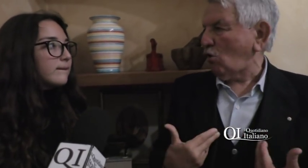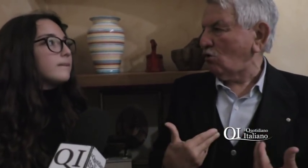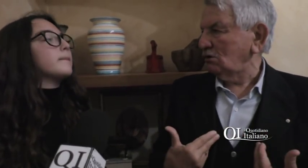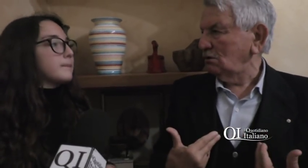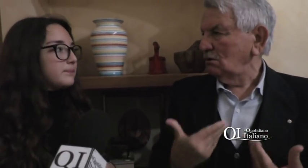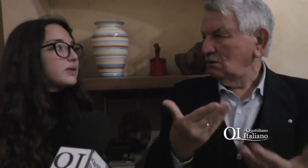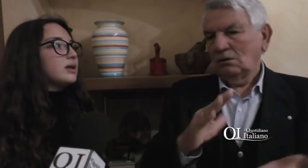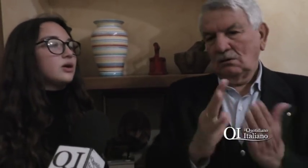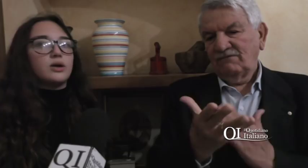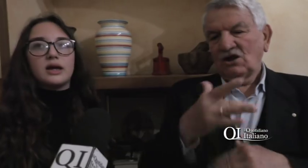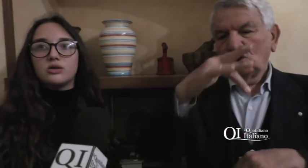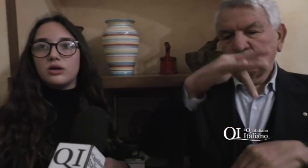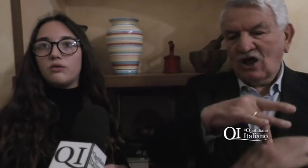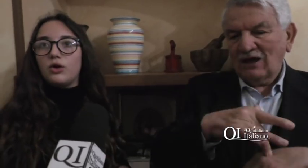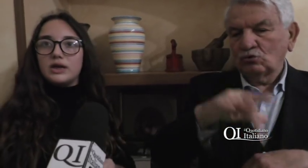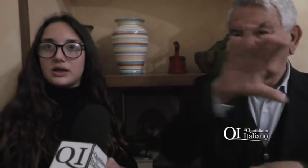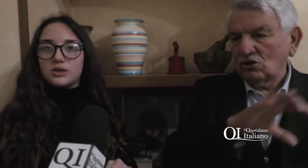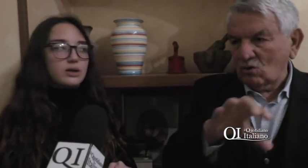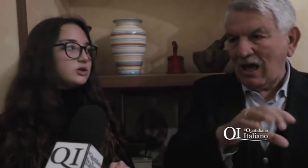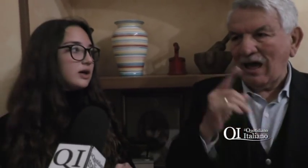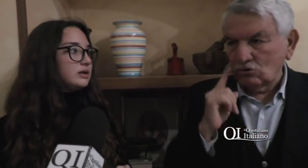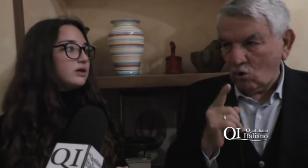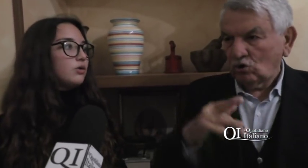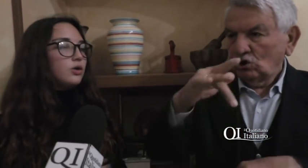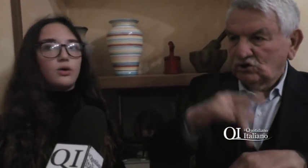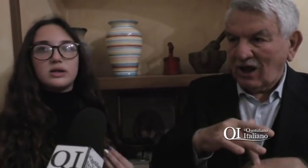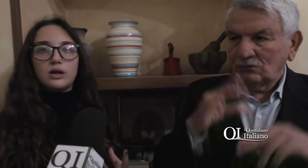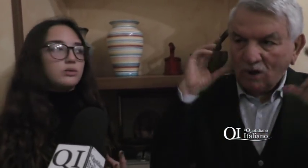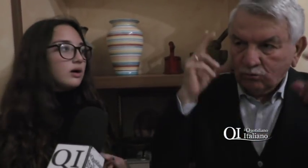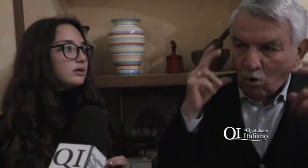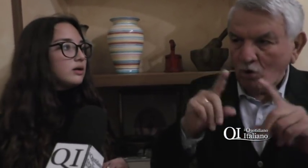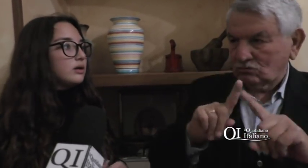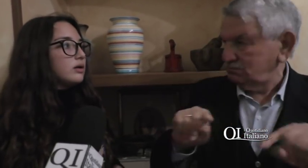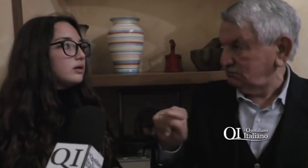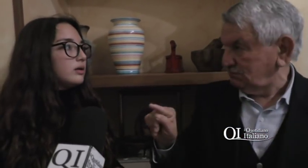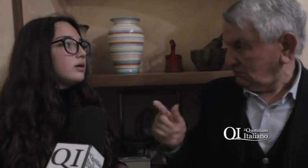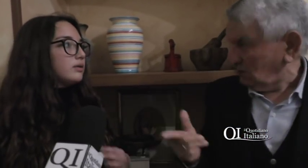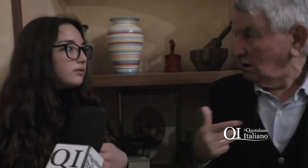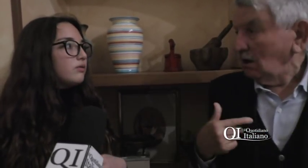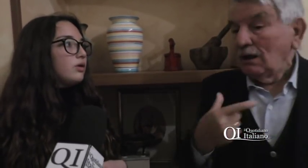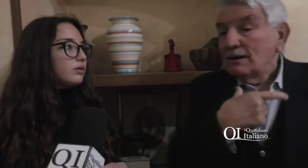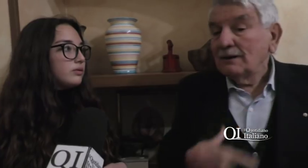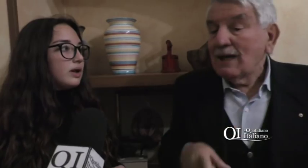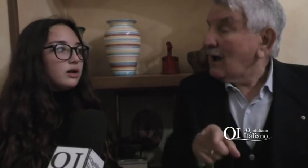cacciati, dicono che i sordi non vogliono essere, diciamo, cacciati, vogliono essere aiutati, vogliono